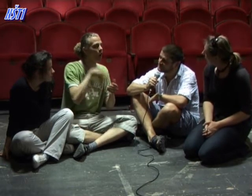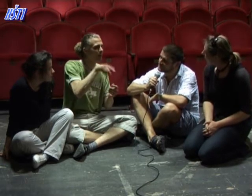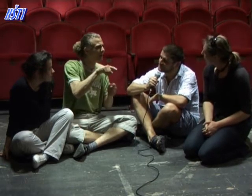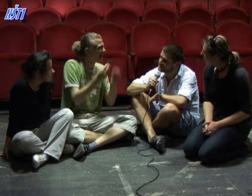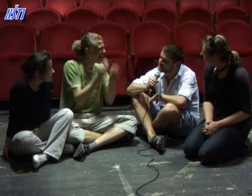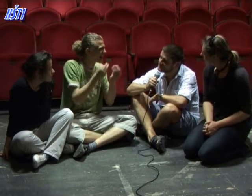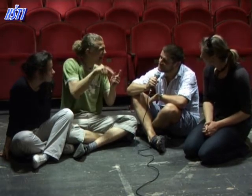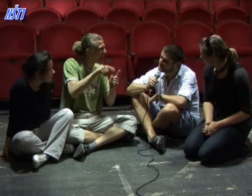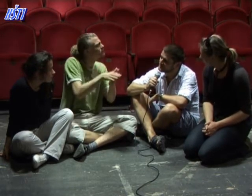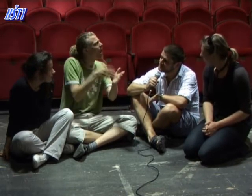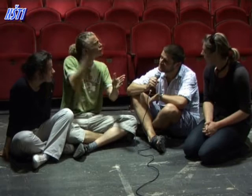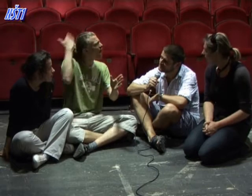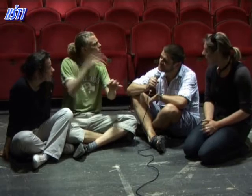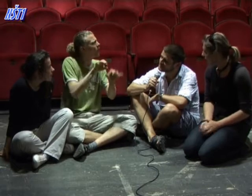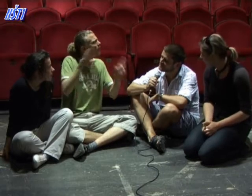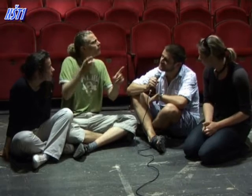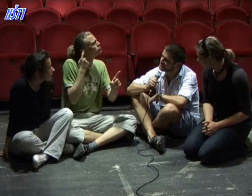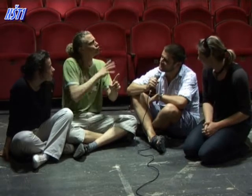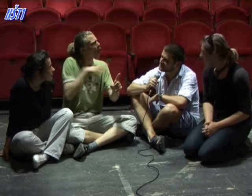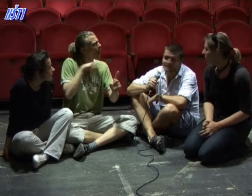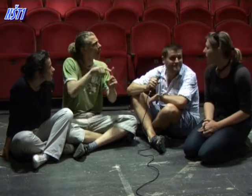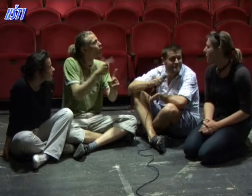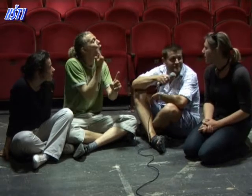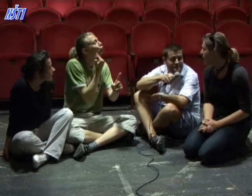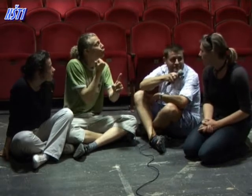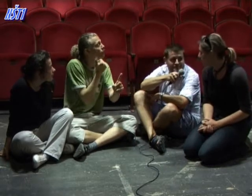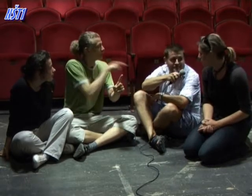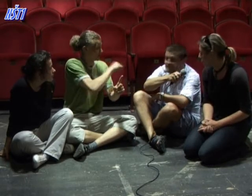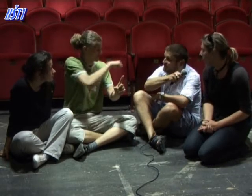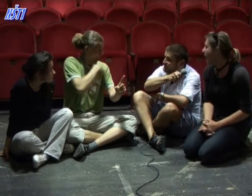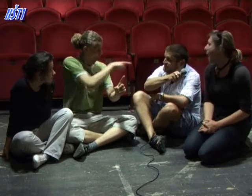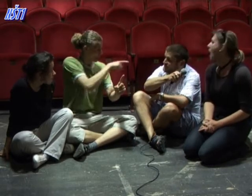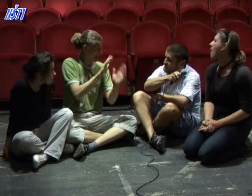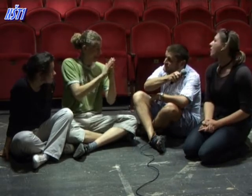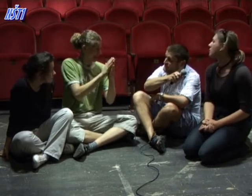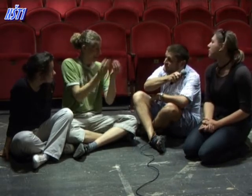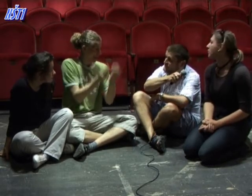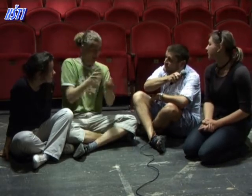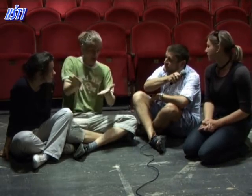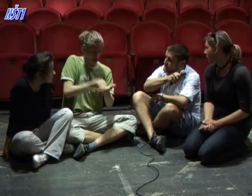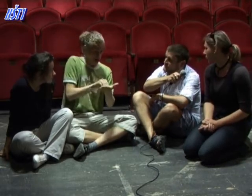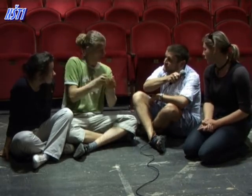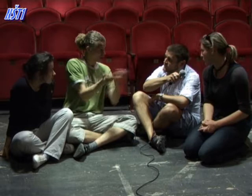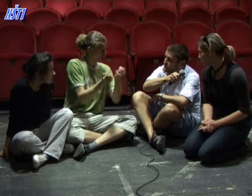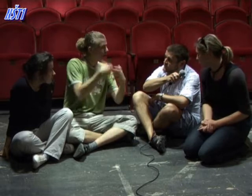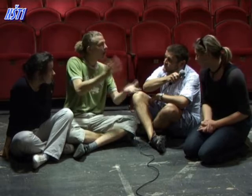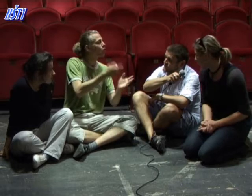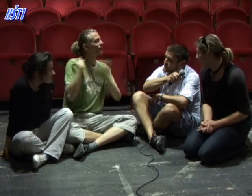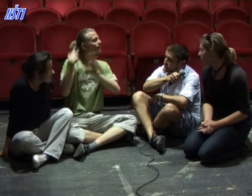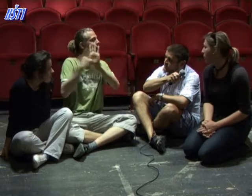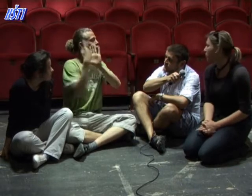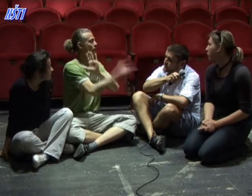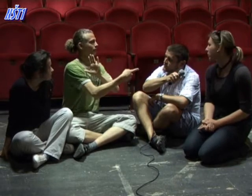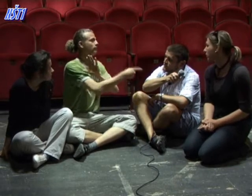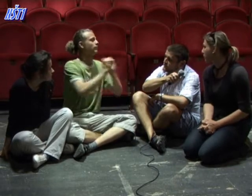Tak a chtěl bych se zeptat, tahle hra, kdy měla premiéru a je to vaše původní